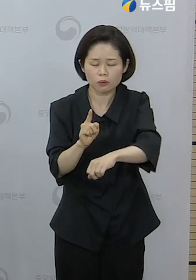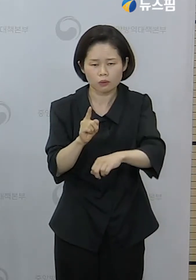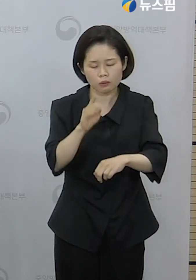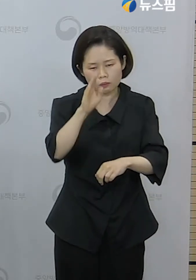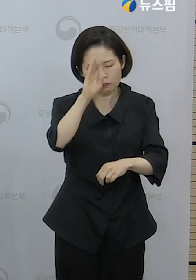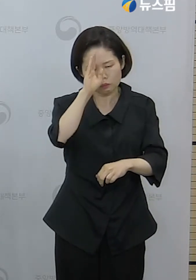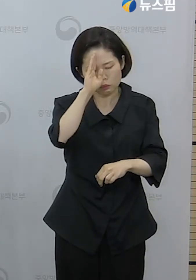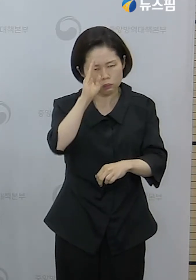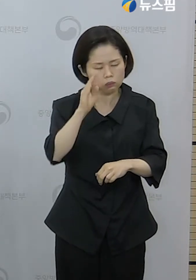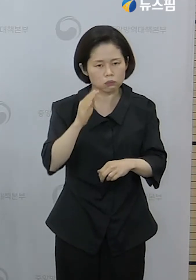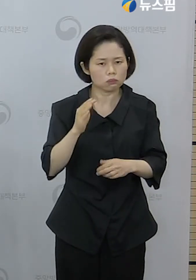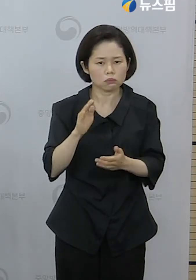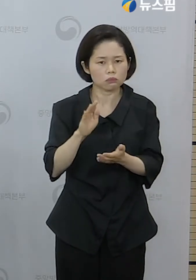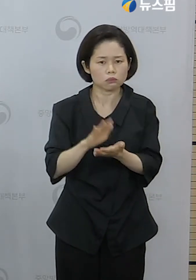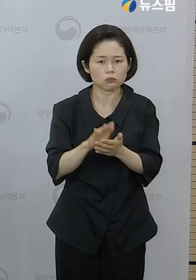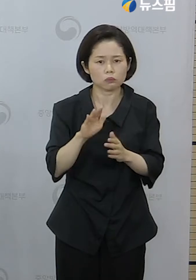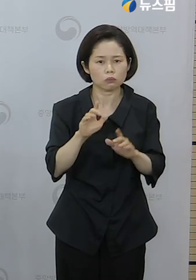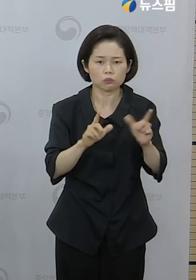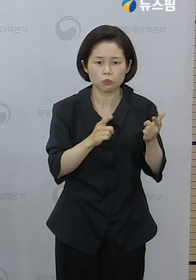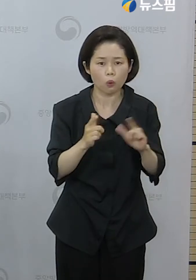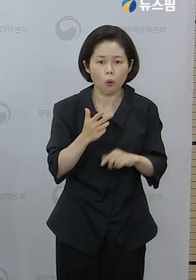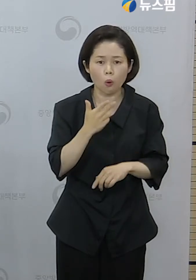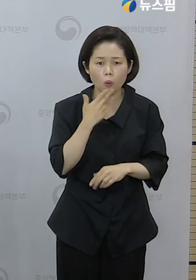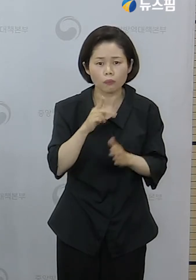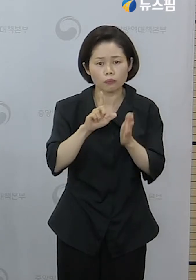PCR 검사의 어떤 유용성이나